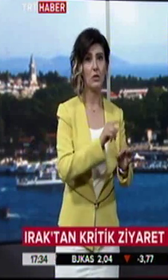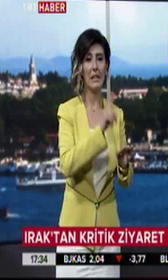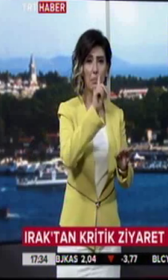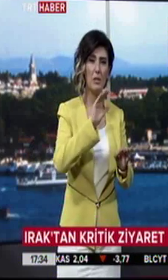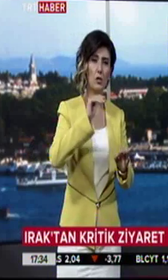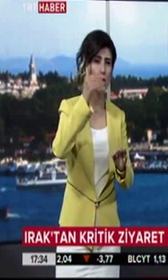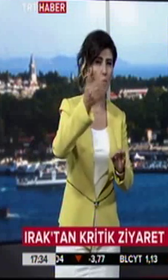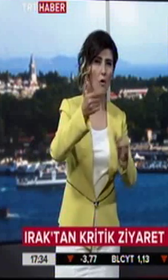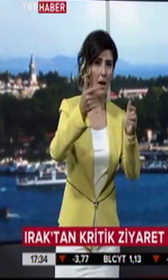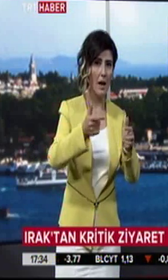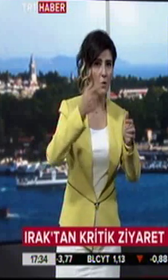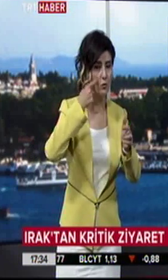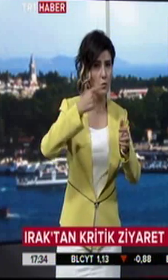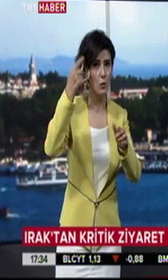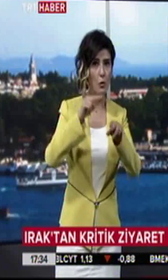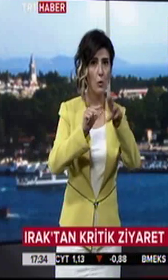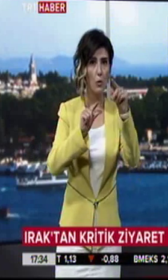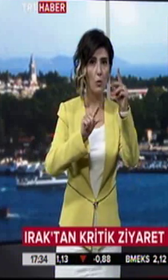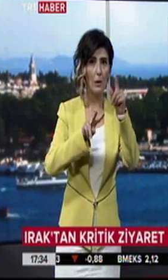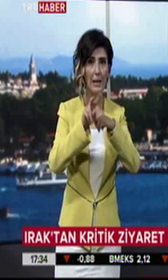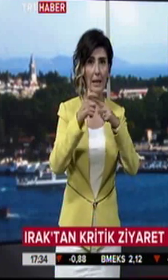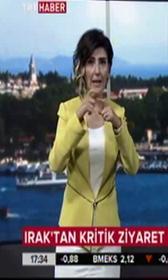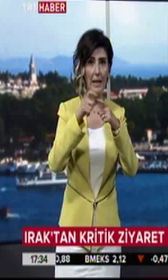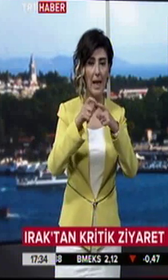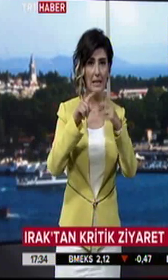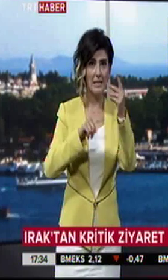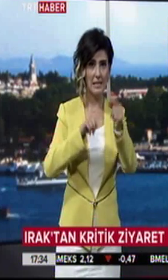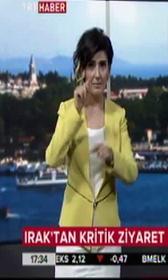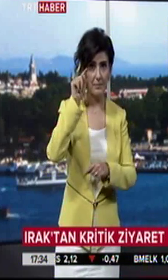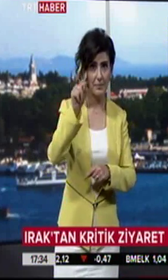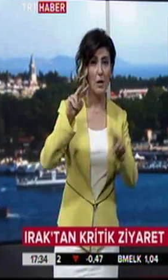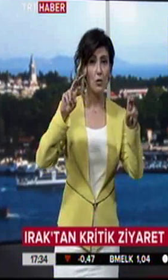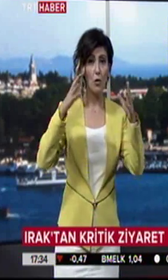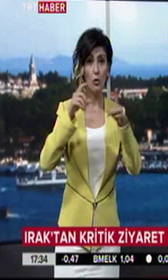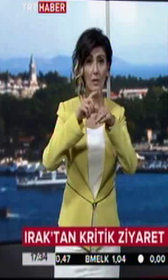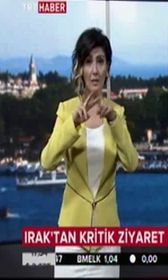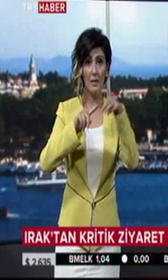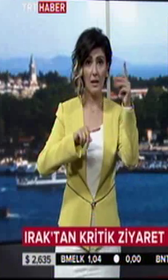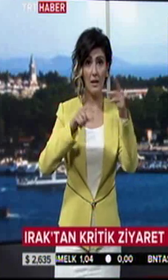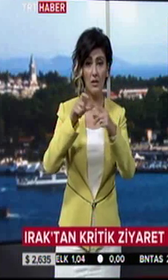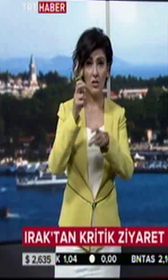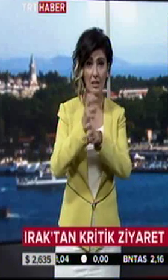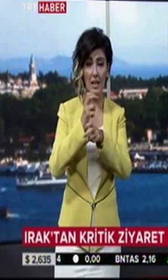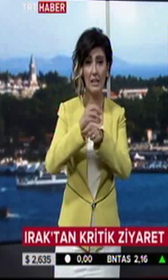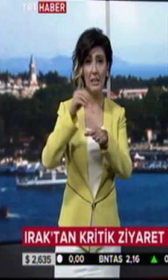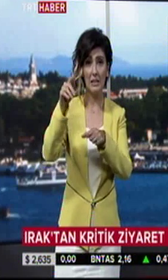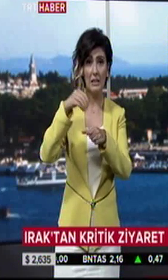bir sonraki durağı Cumhurbaşkanlığı Külliyesi. Gündeminde ise DAEŞ tehdidiyle ülkedeki iç karışıklıklar var.